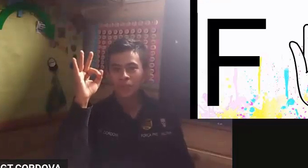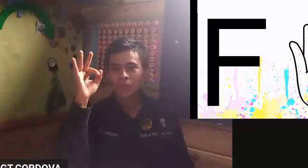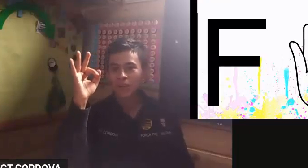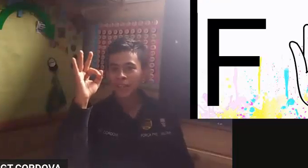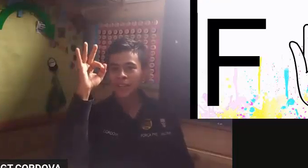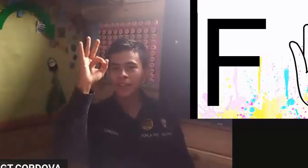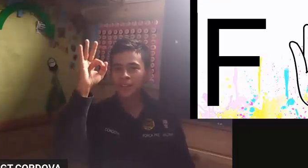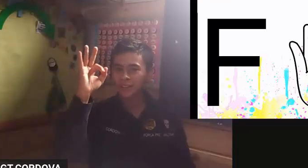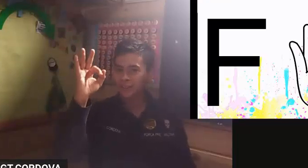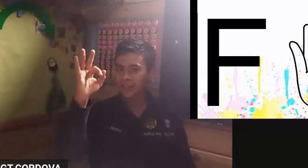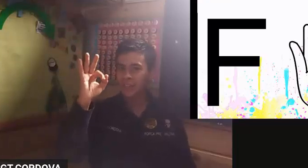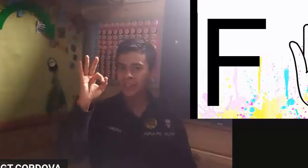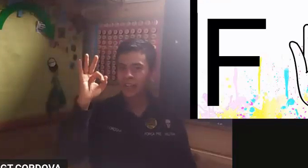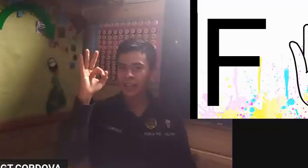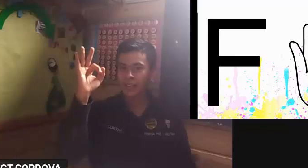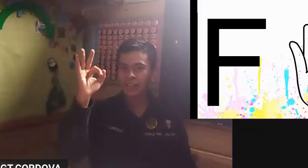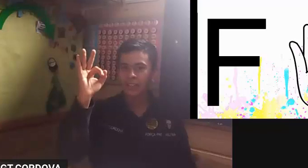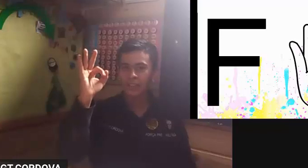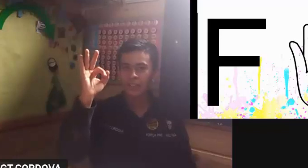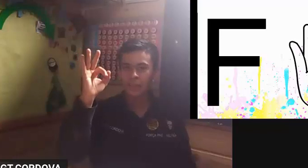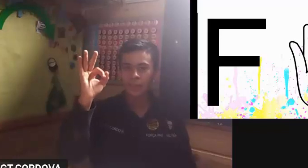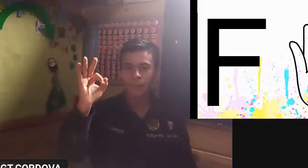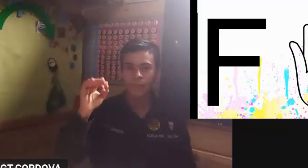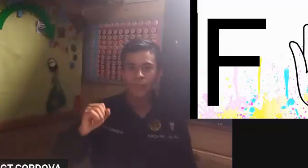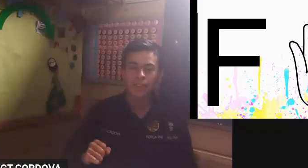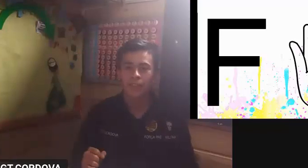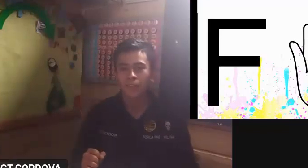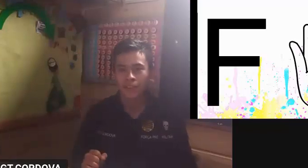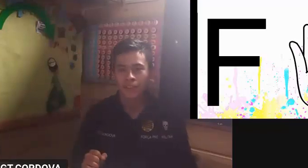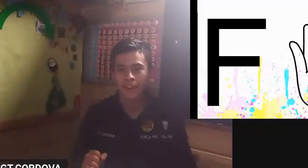um ok, ó. Faz aquele ok? É quase isso. Lembrou, né?